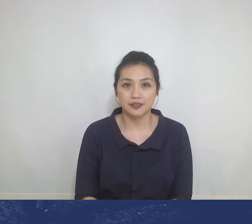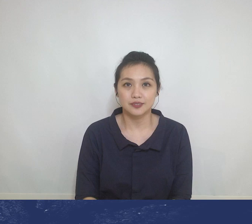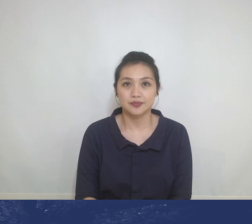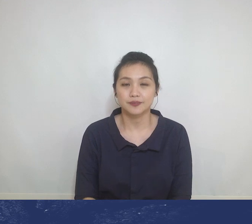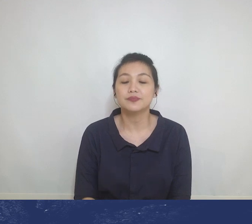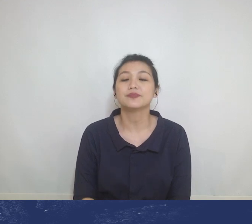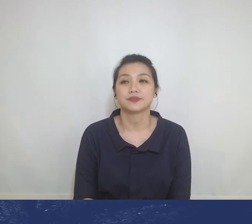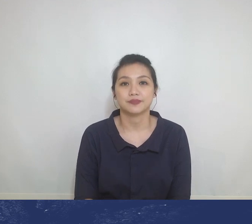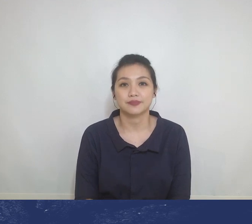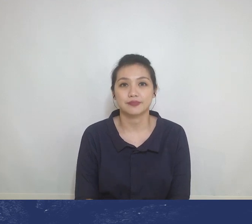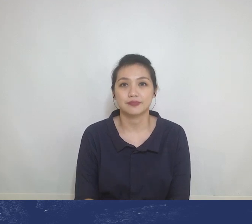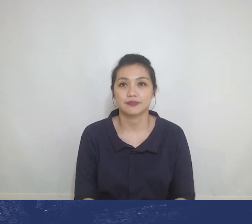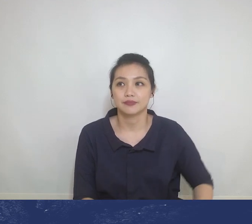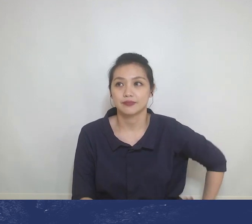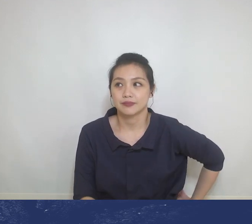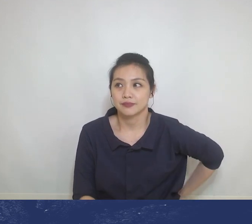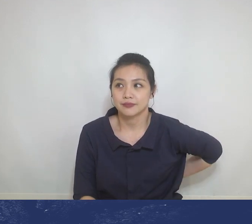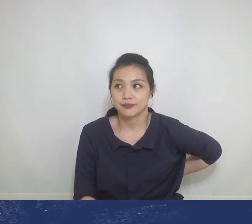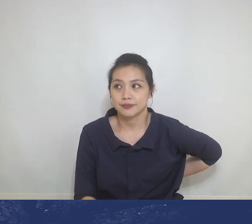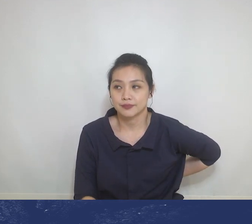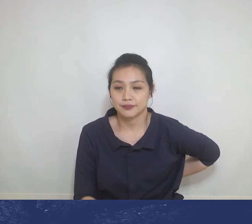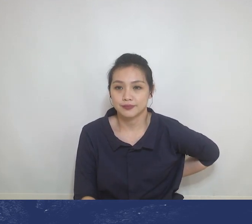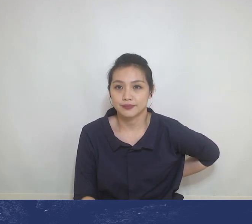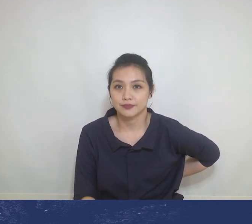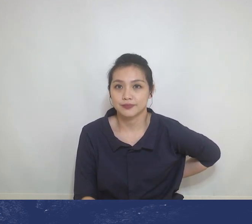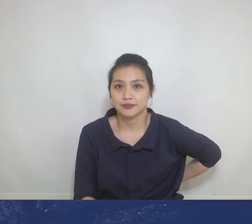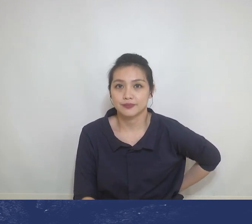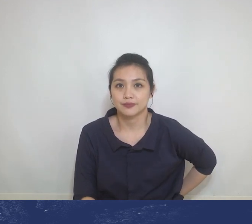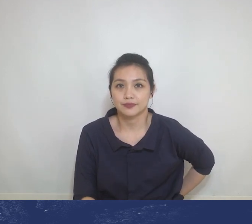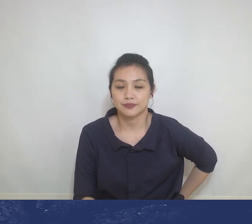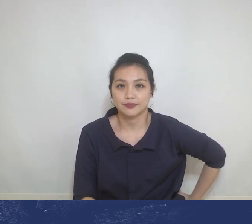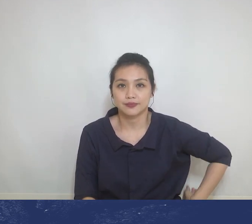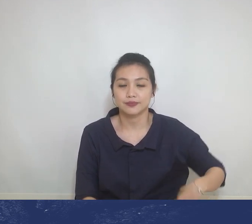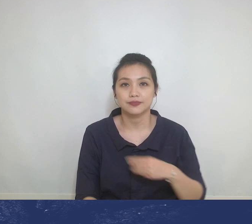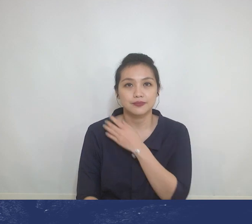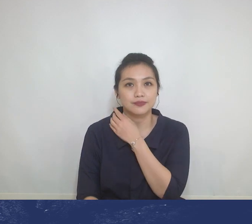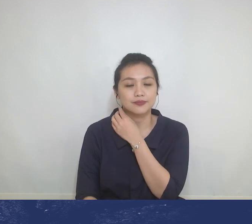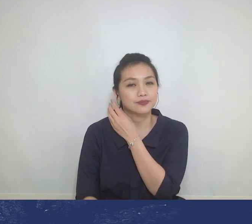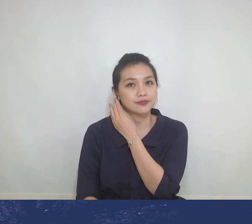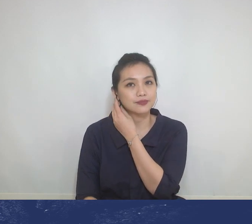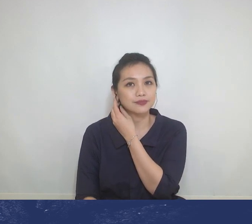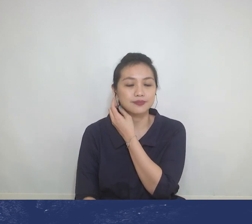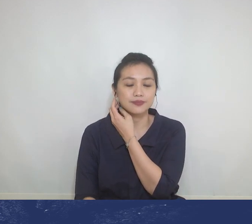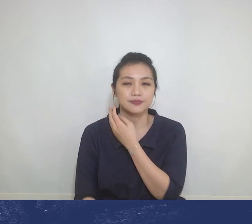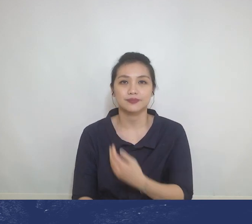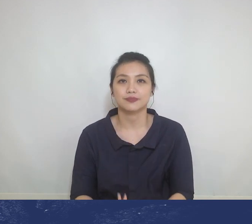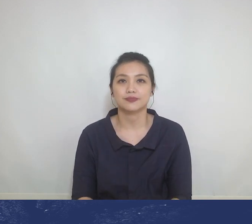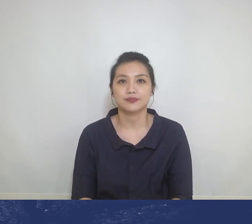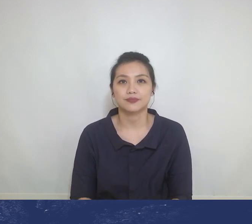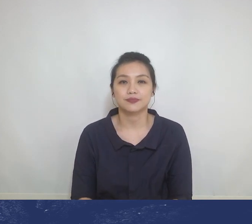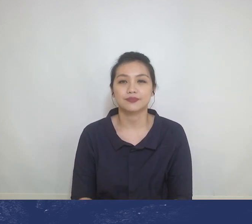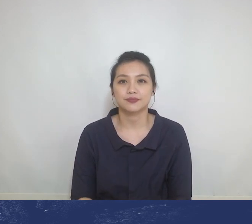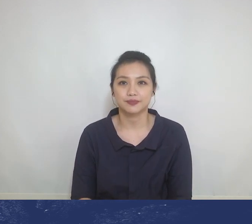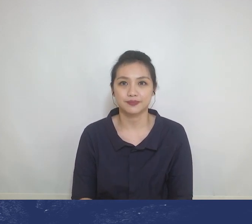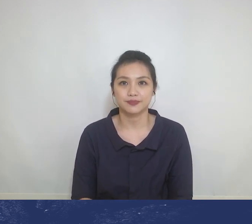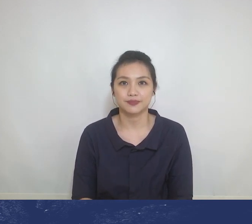sebagian kepada Rahel, serta kepada kedua budak perempuan itu. Ayat 2, ia menempatkan budak-budak perempuan itu beserta